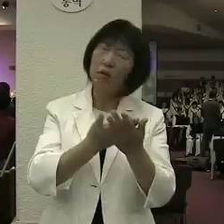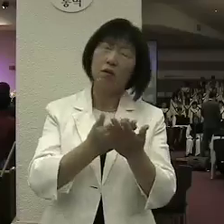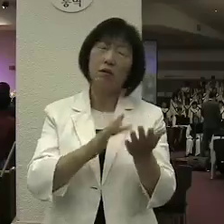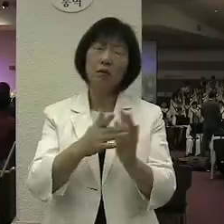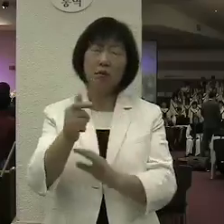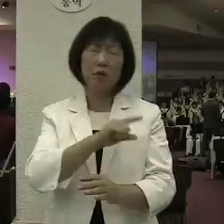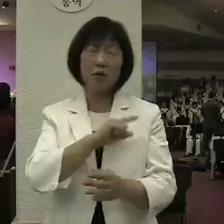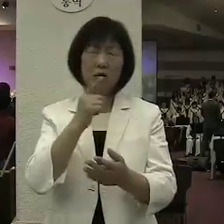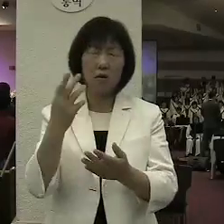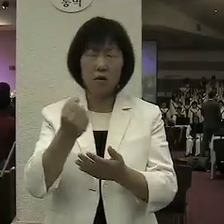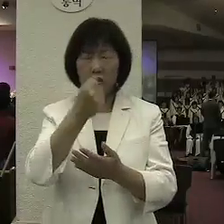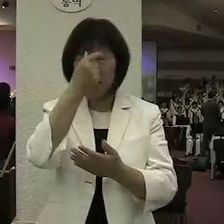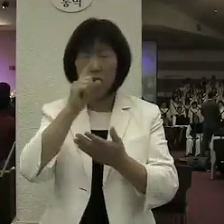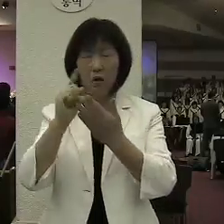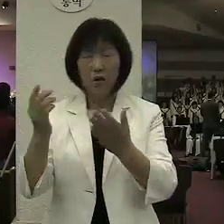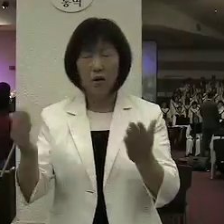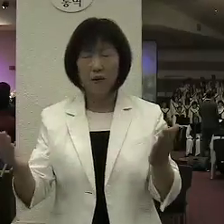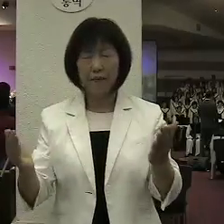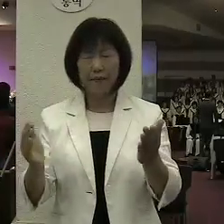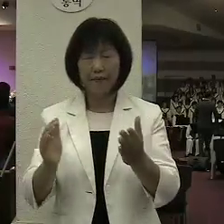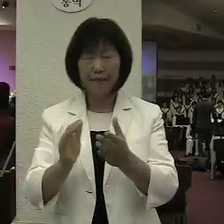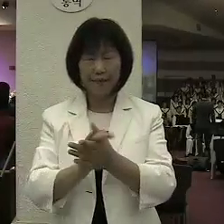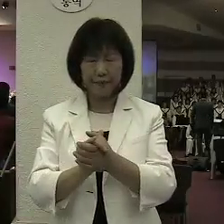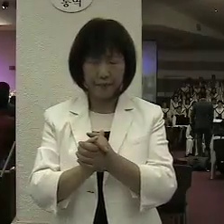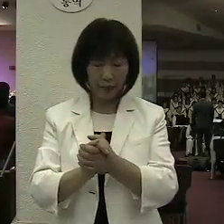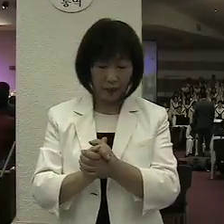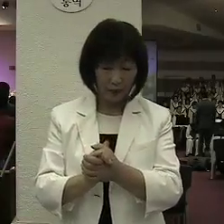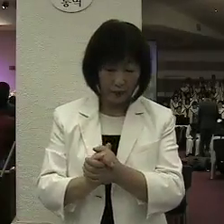기도 올려옵나이다. 아멘.